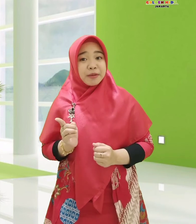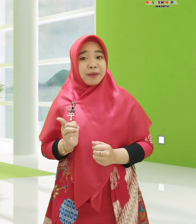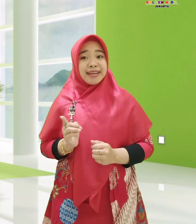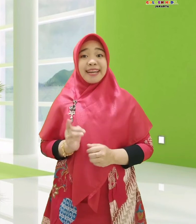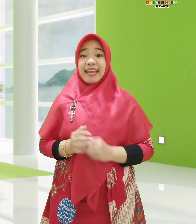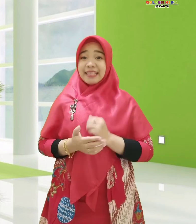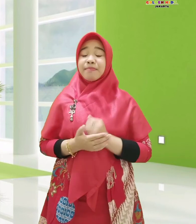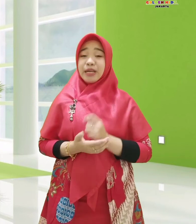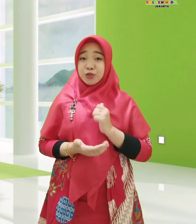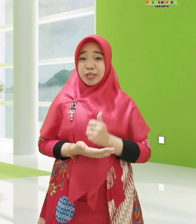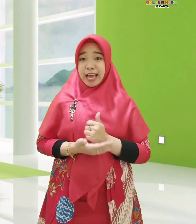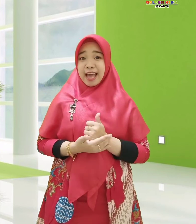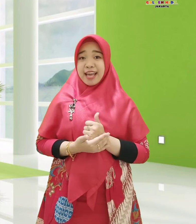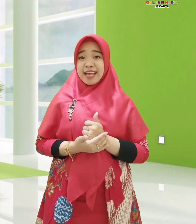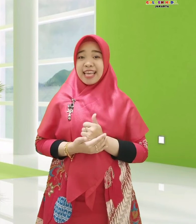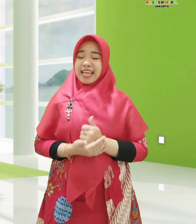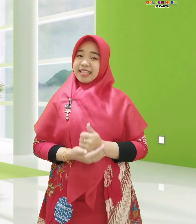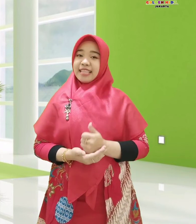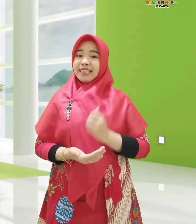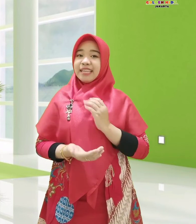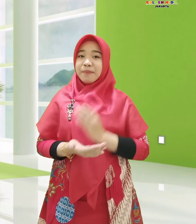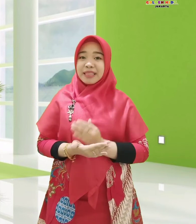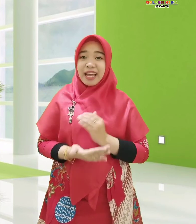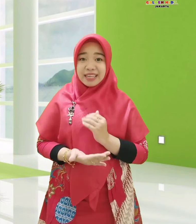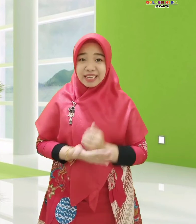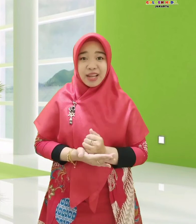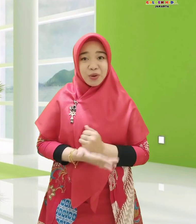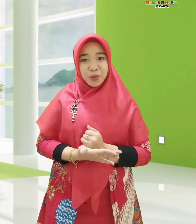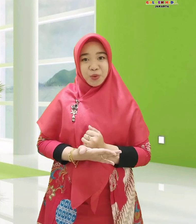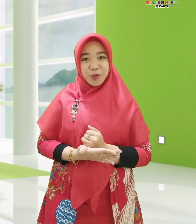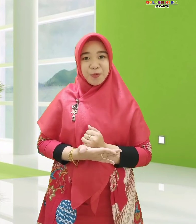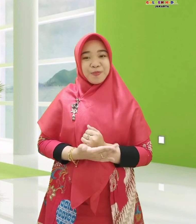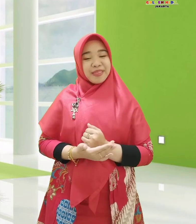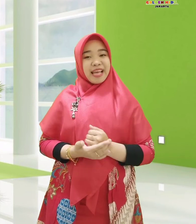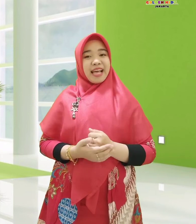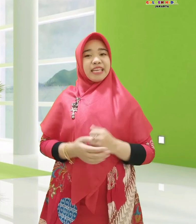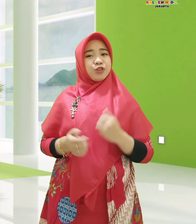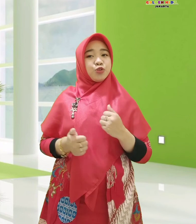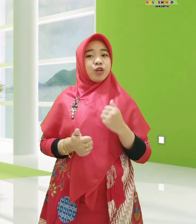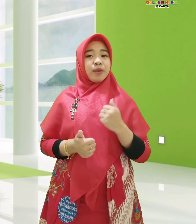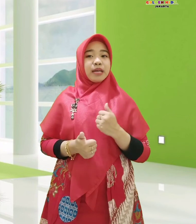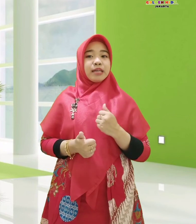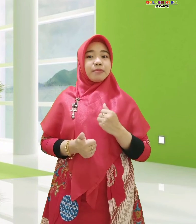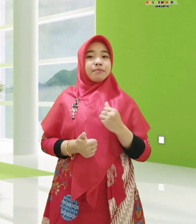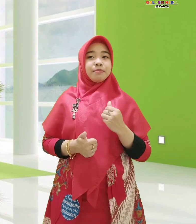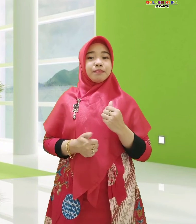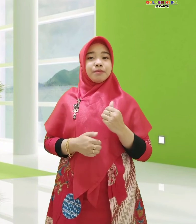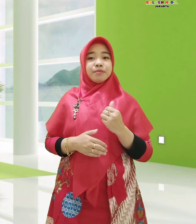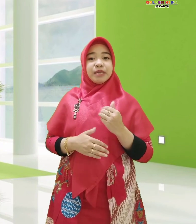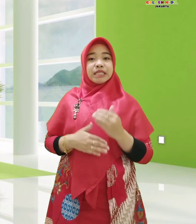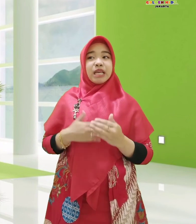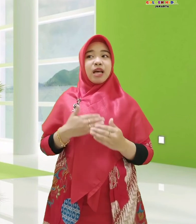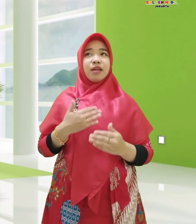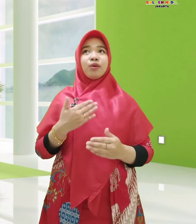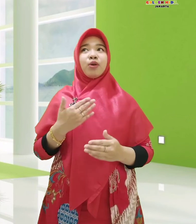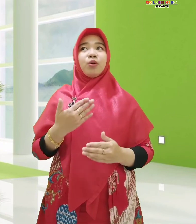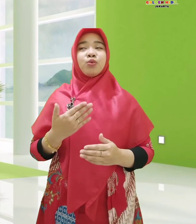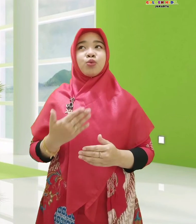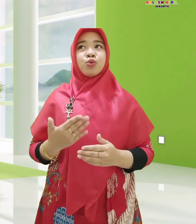depan, nanti maju ya, nanti dapat hadiah loh. Nah, itu juga bisa